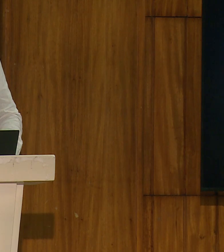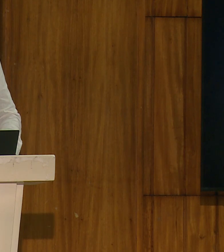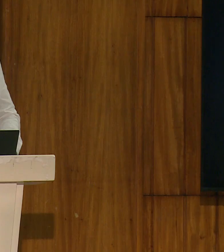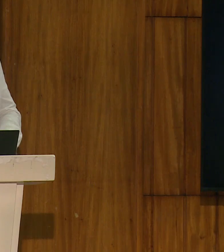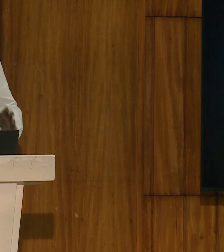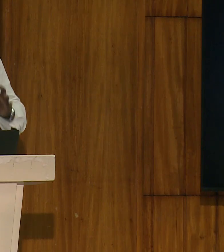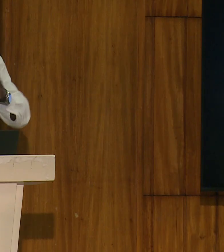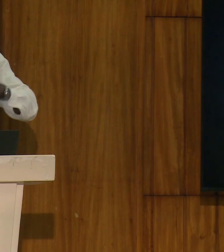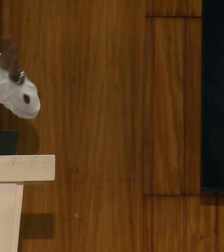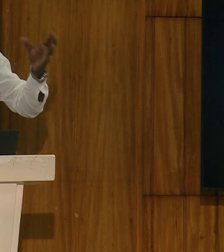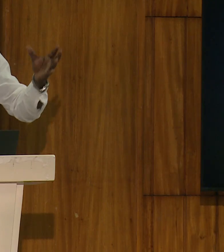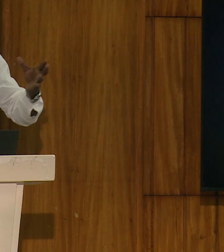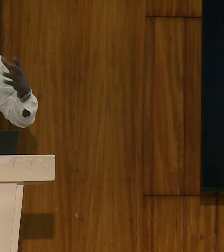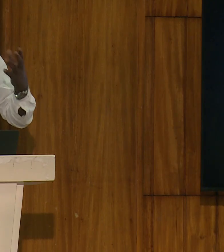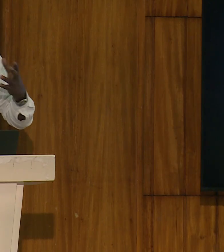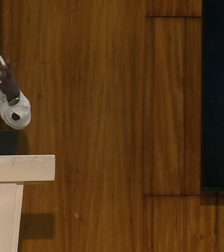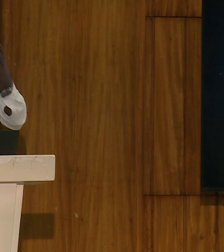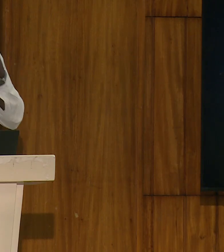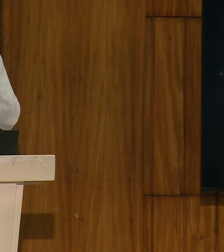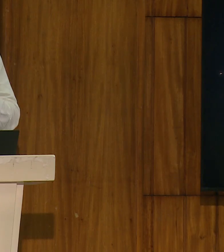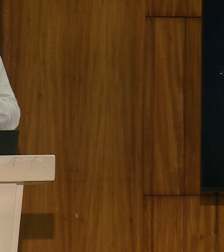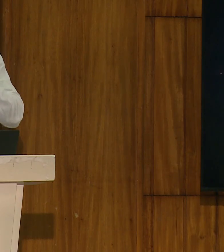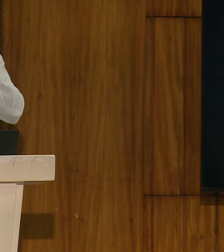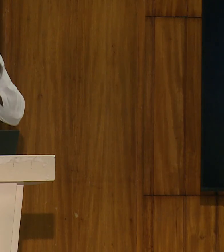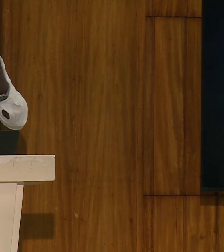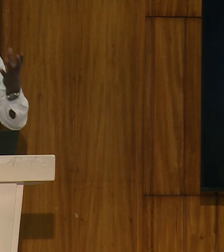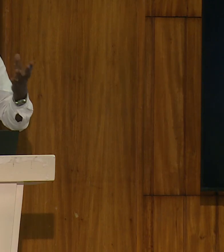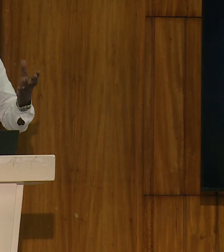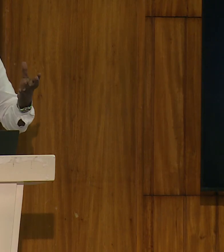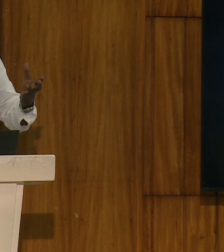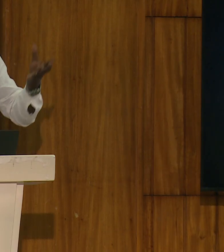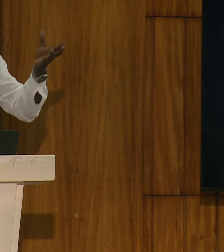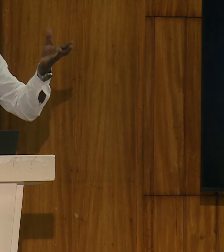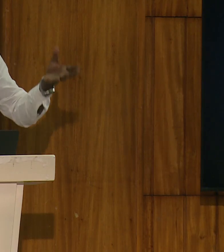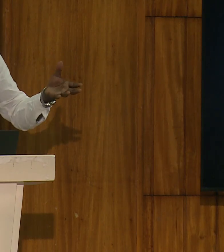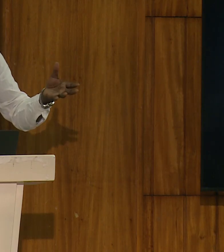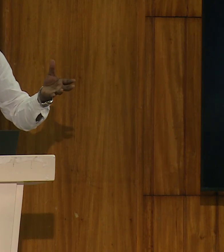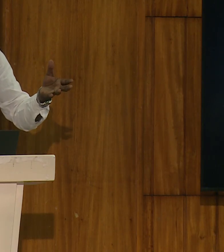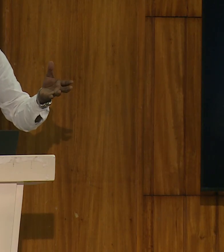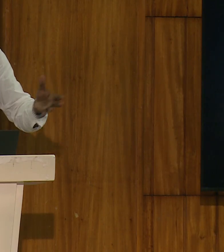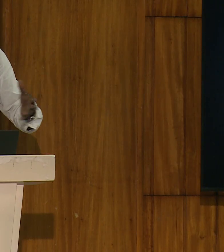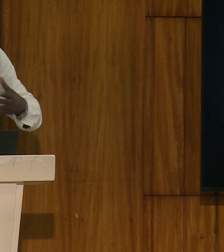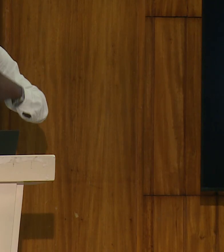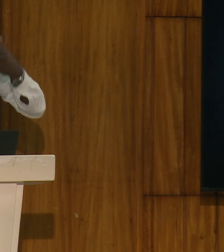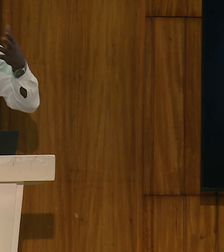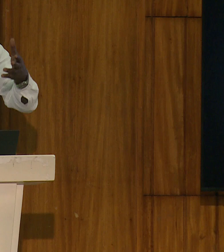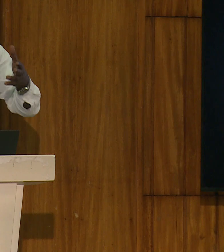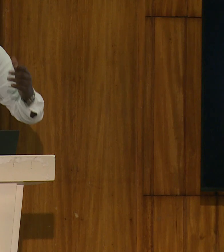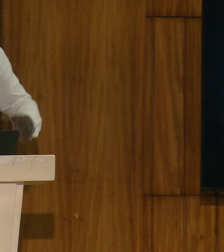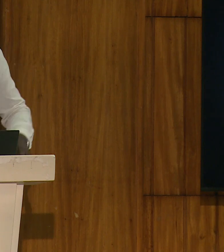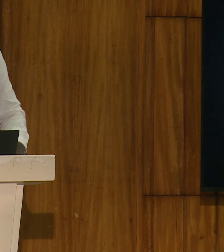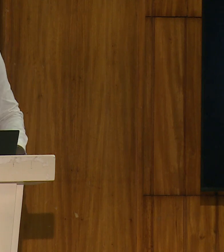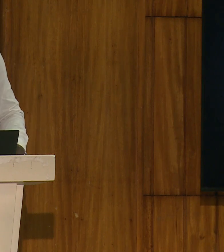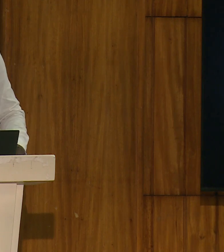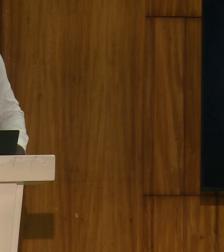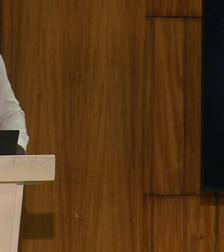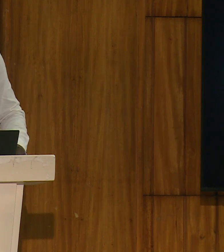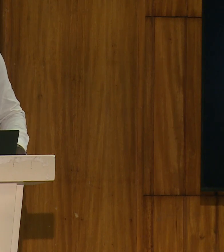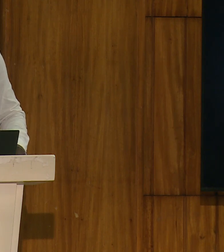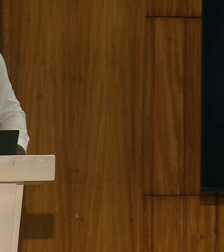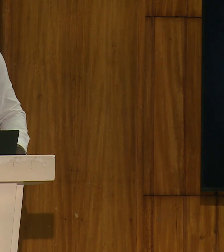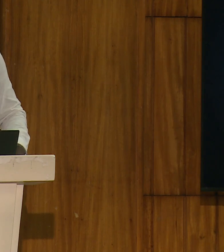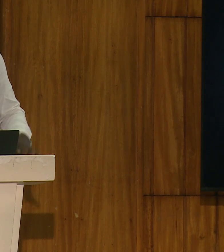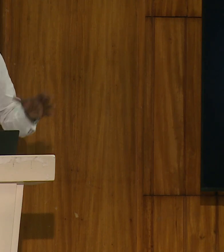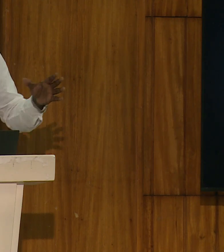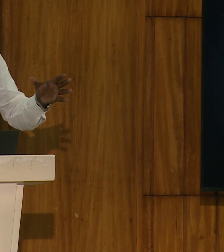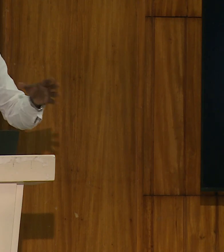salud. Anteriormente no había un enfoque del adolescente y del joven para el manejo de las personas que viven con el